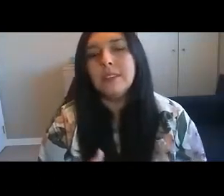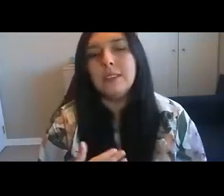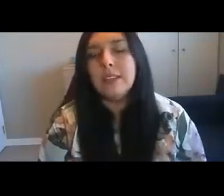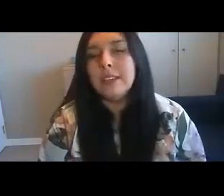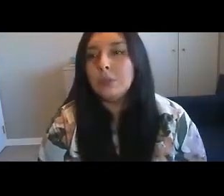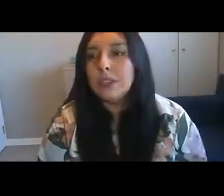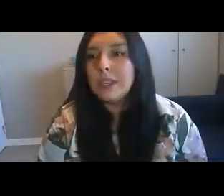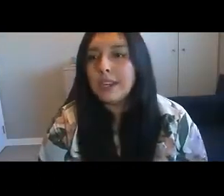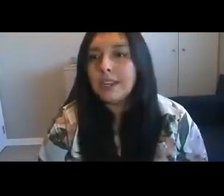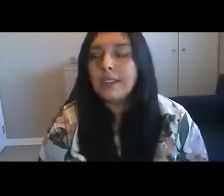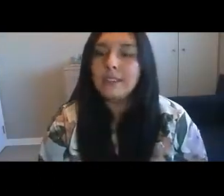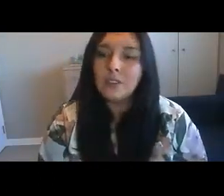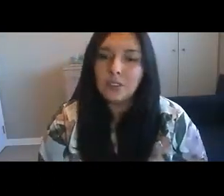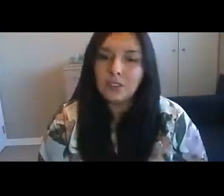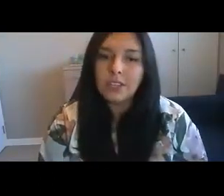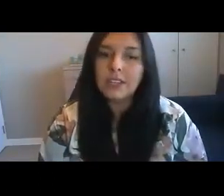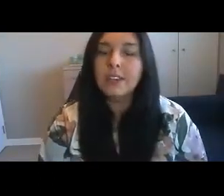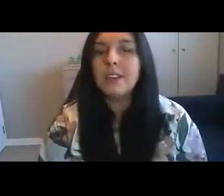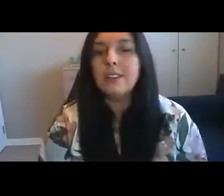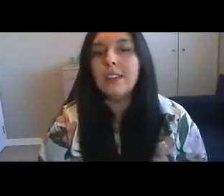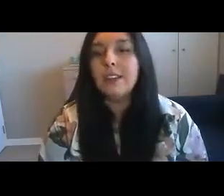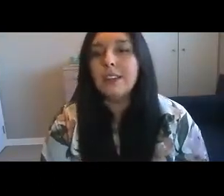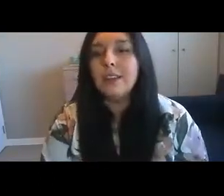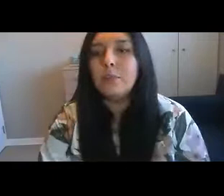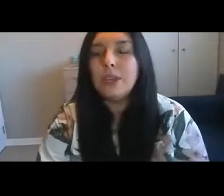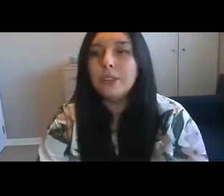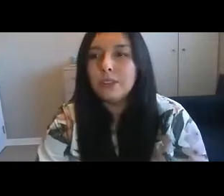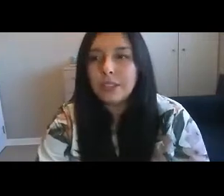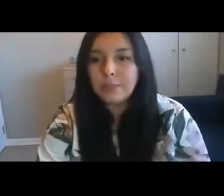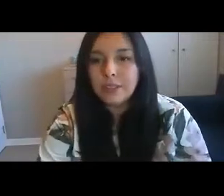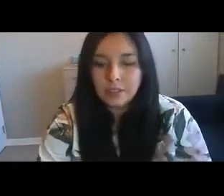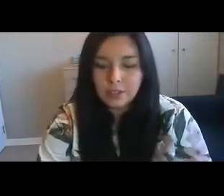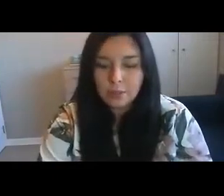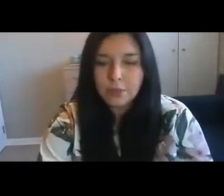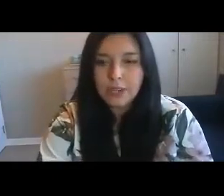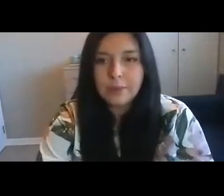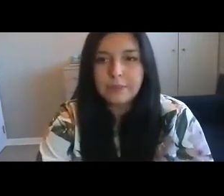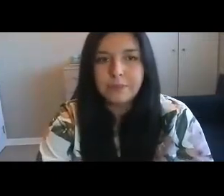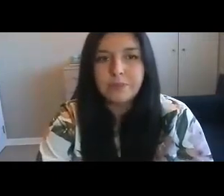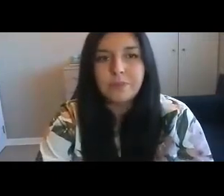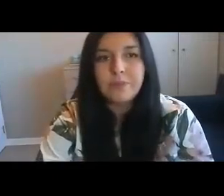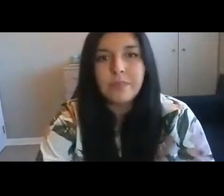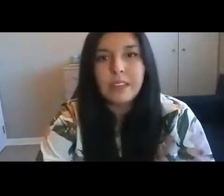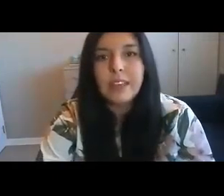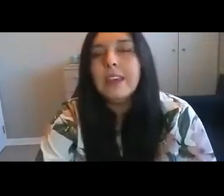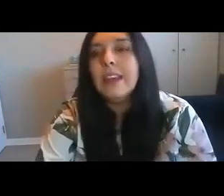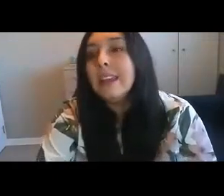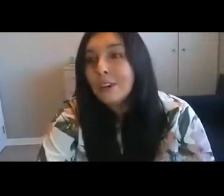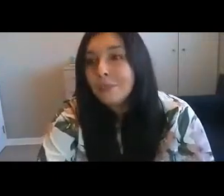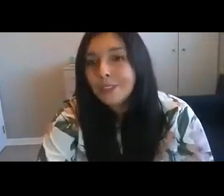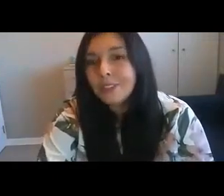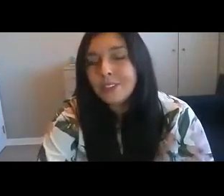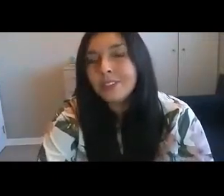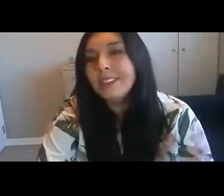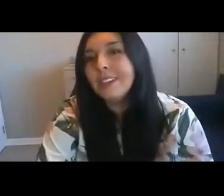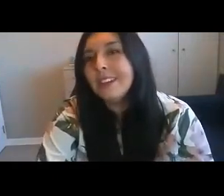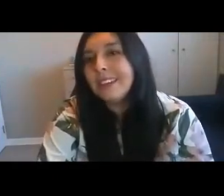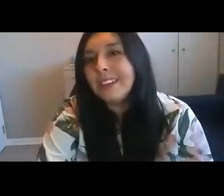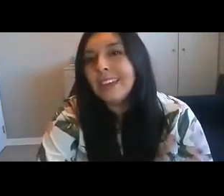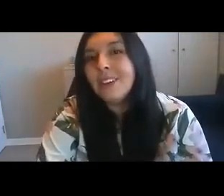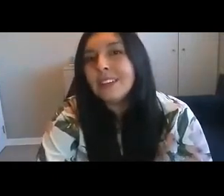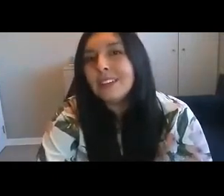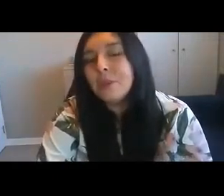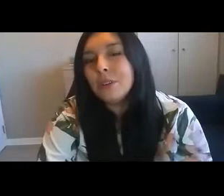de civil industrial y de psicología que están apoyándonos también dentro del programa. Les comento entonces